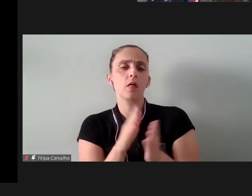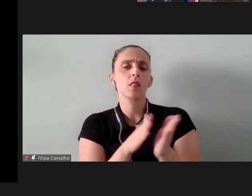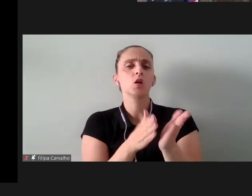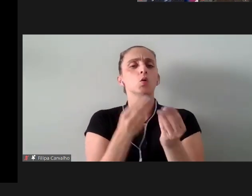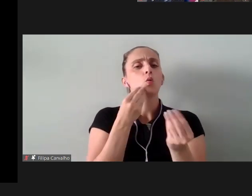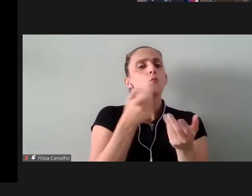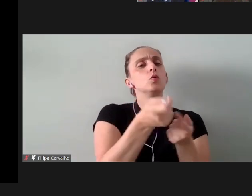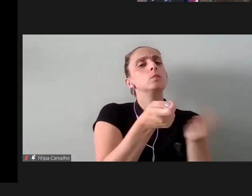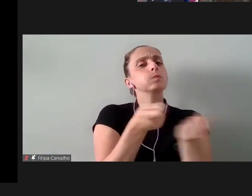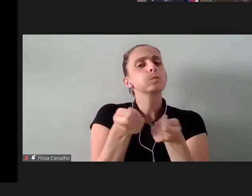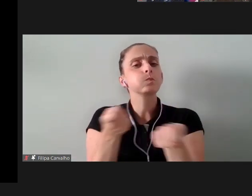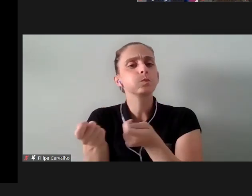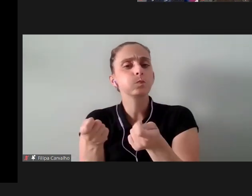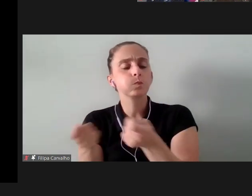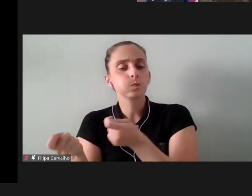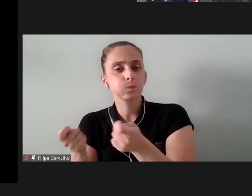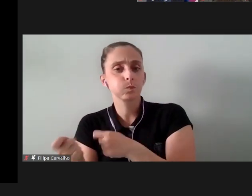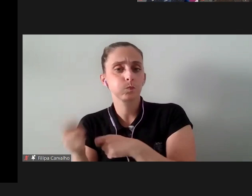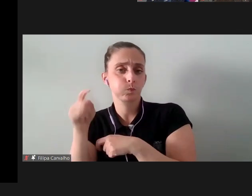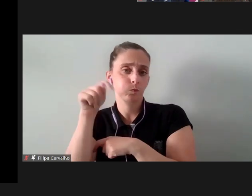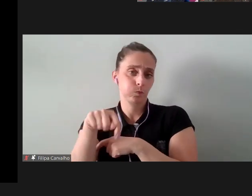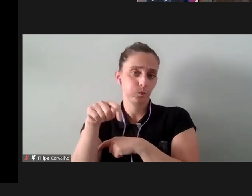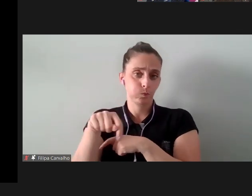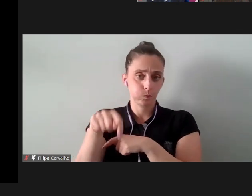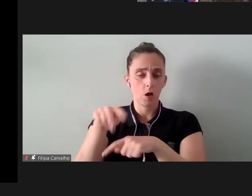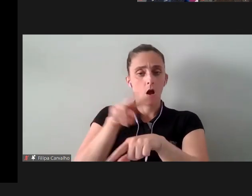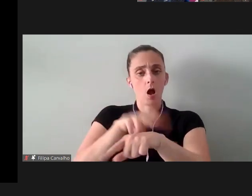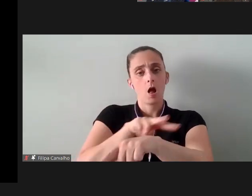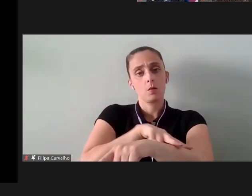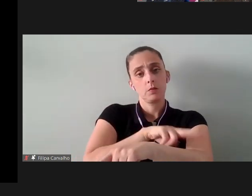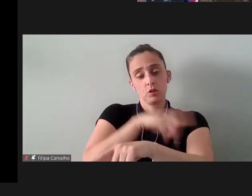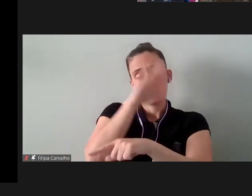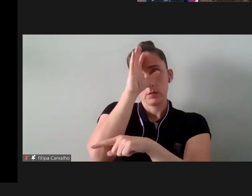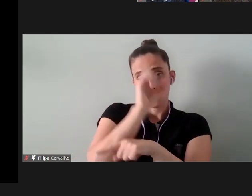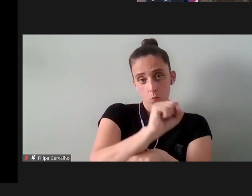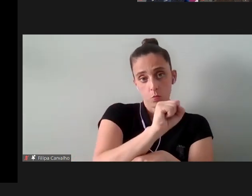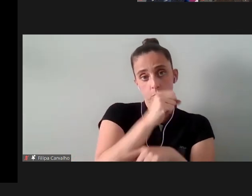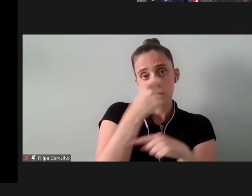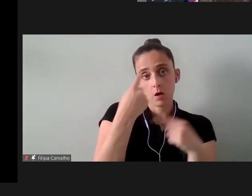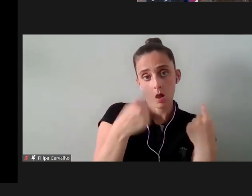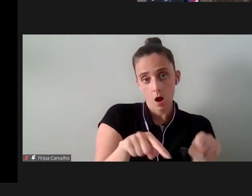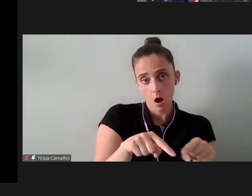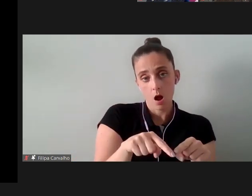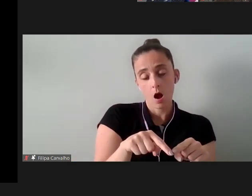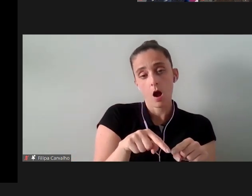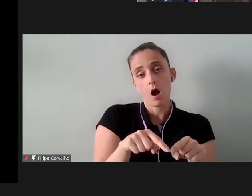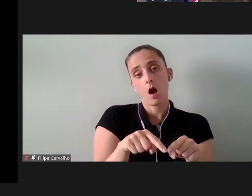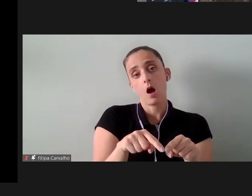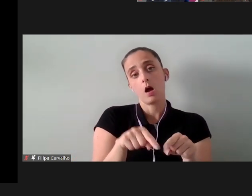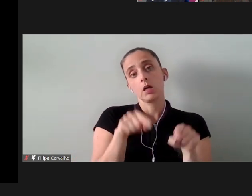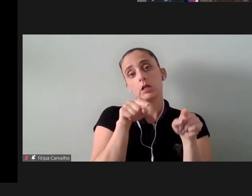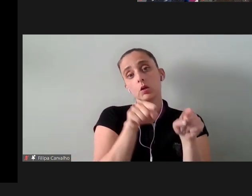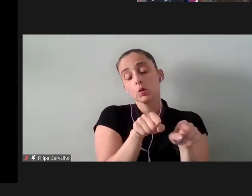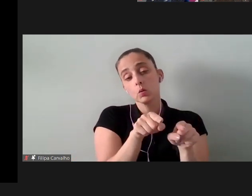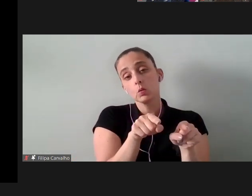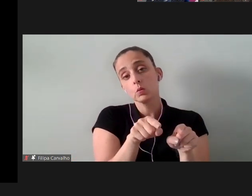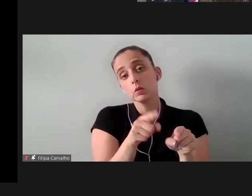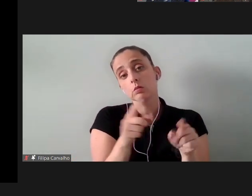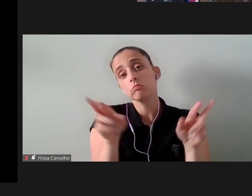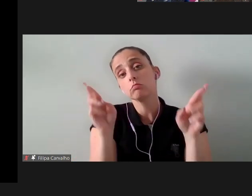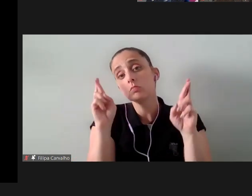gestão, que temos aqui na nossa administração pública, e com isso, esperemos